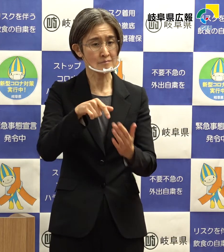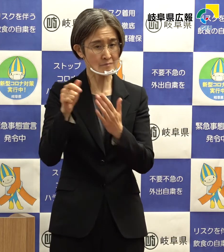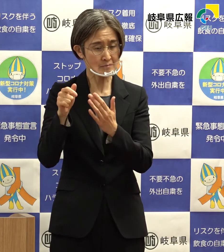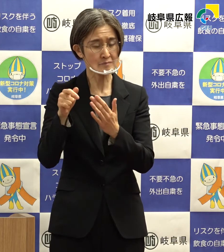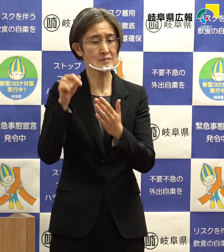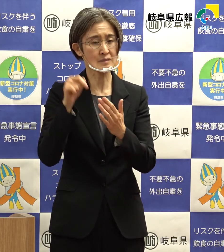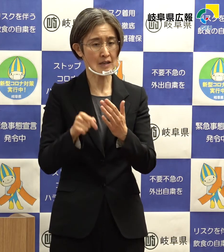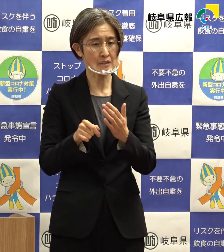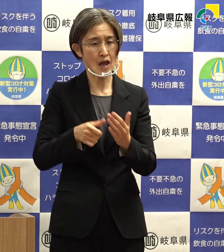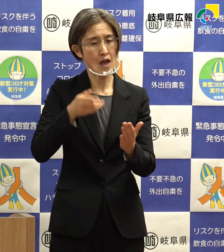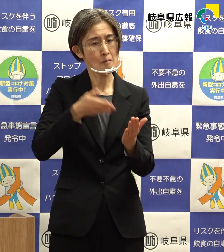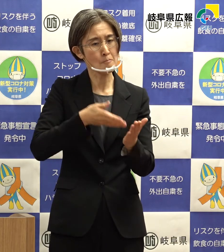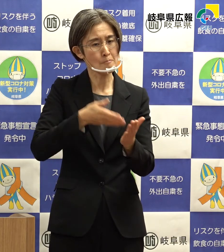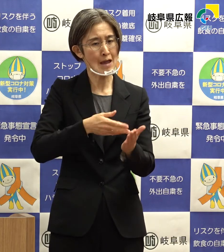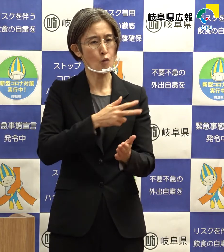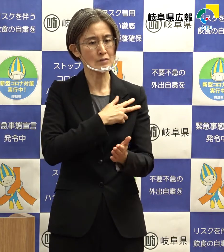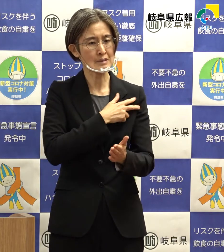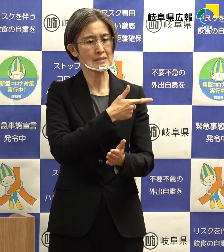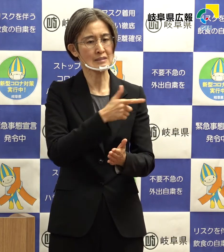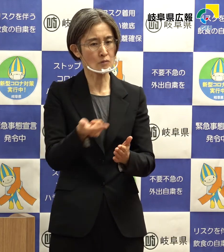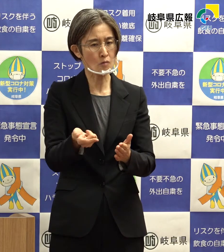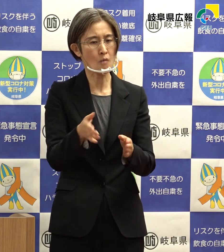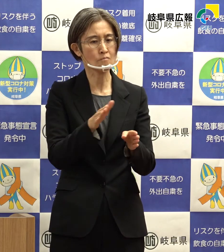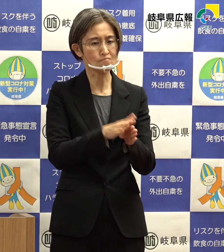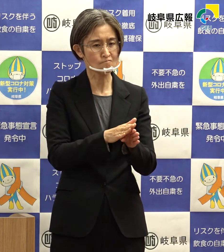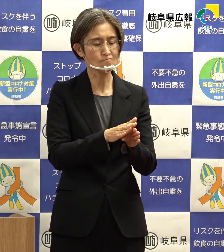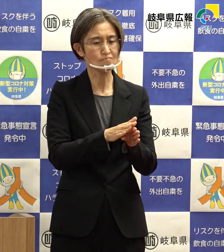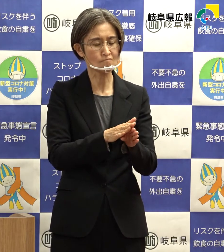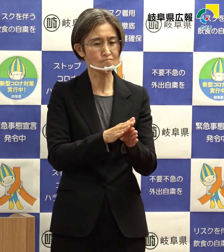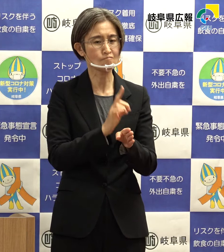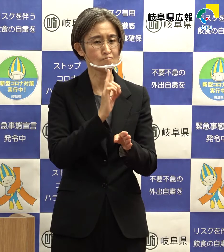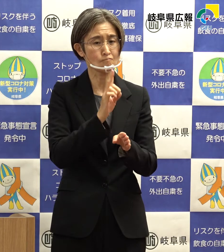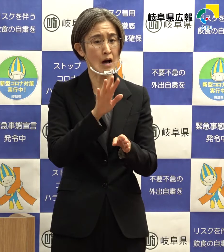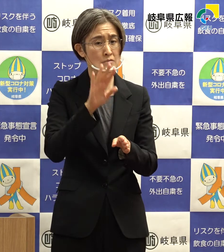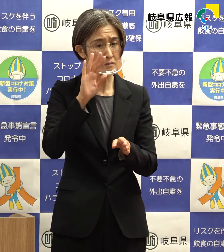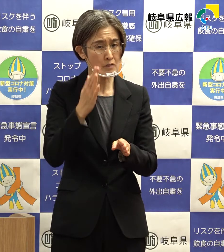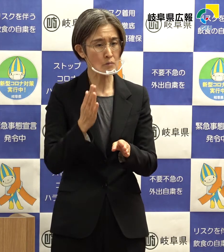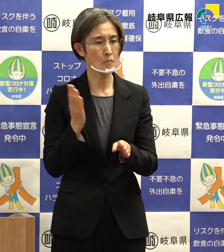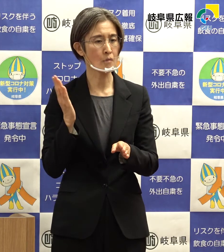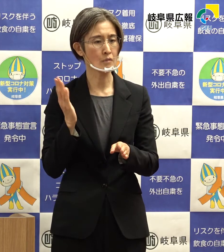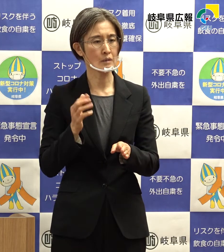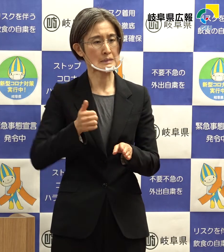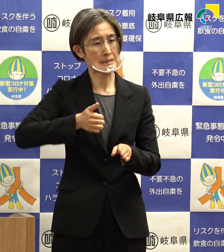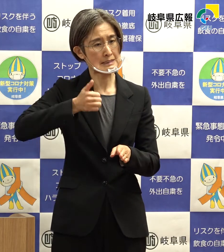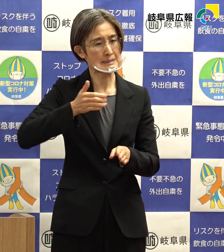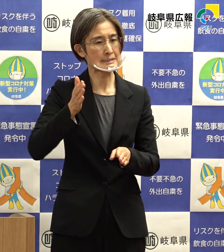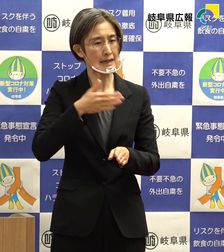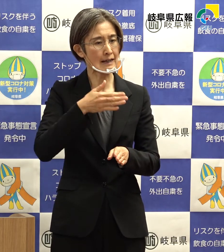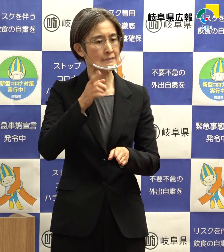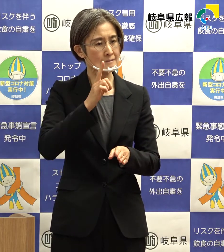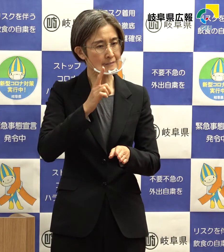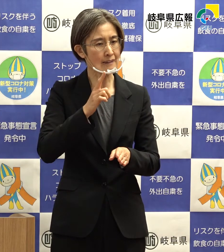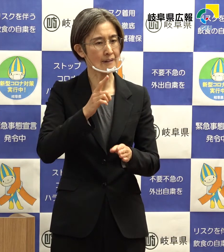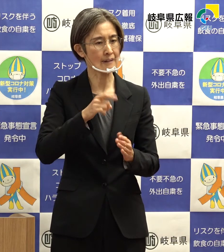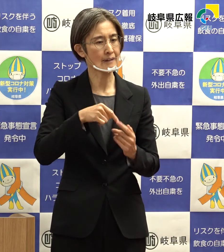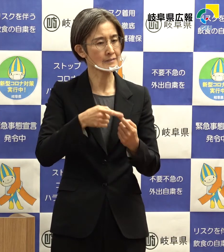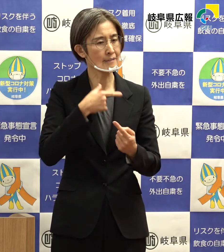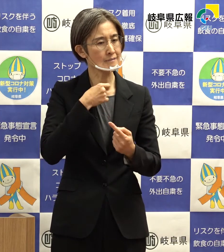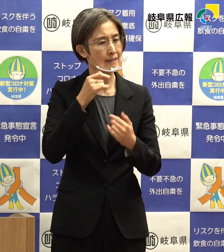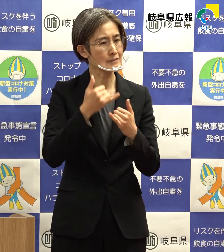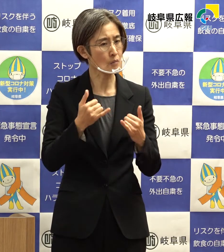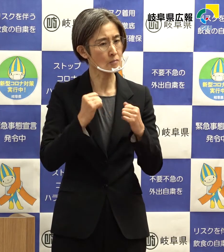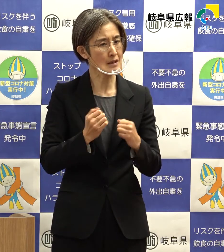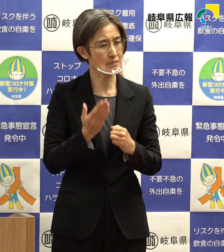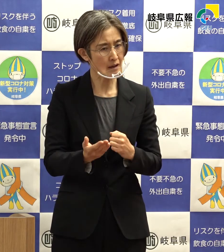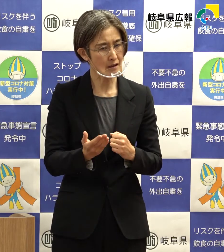などを中核にとおっしゃってましたけれども、知事の方で何か具体的な人選ですとか、考えていらっしゃるん ですか。た